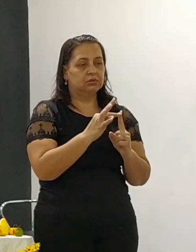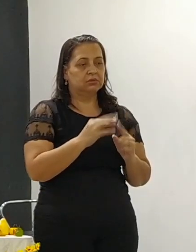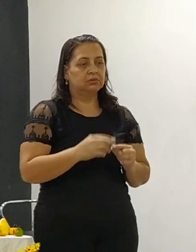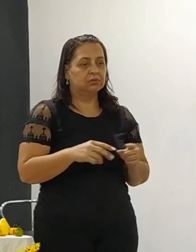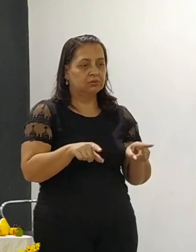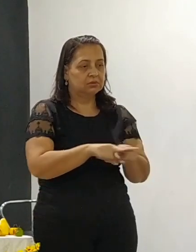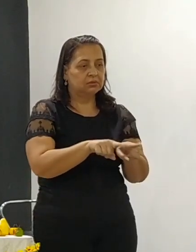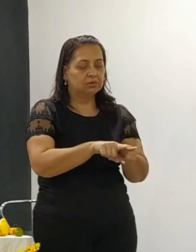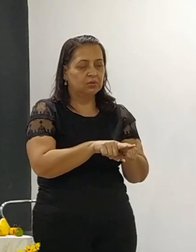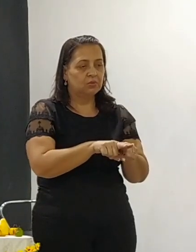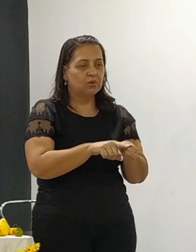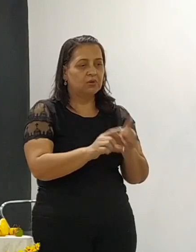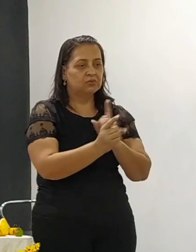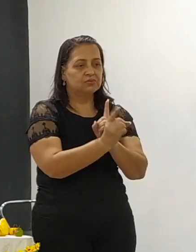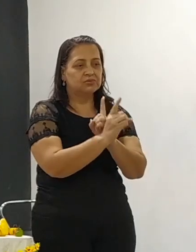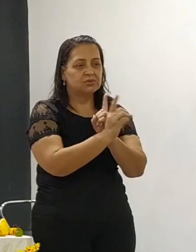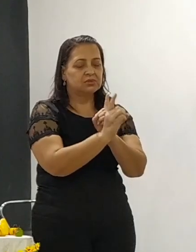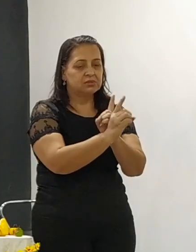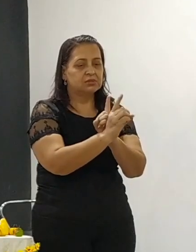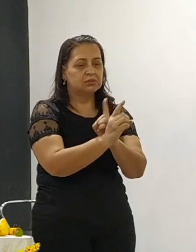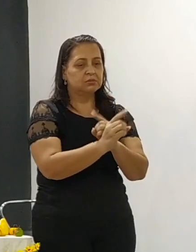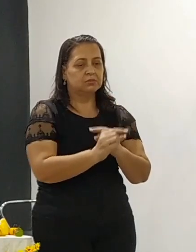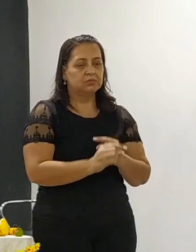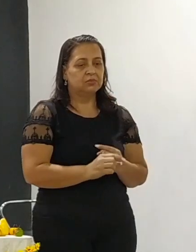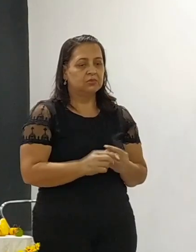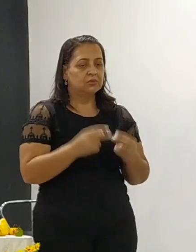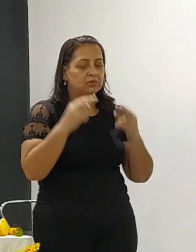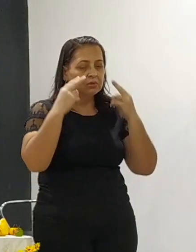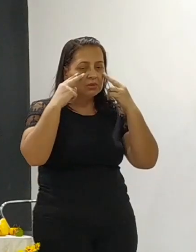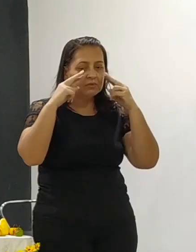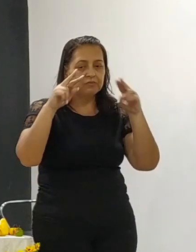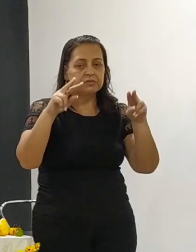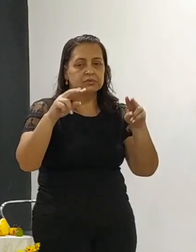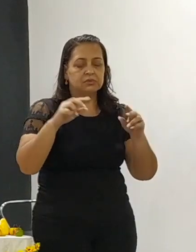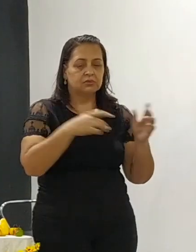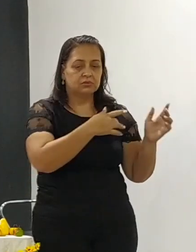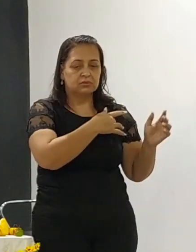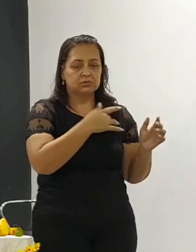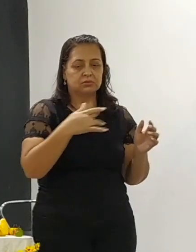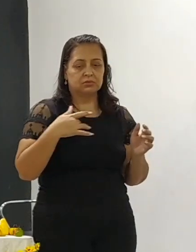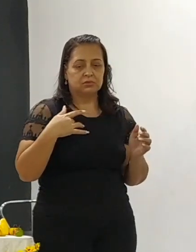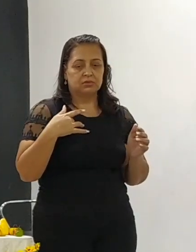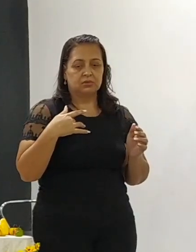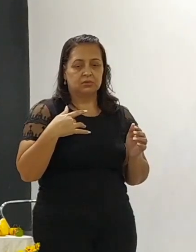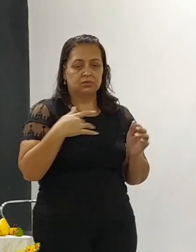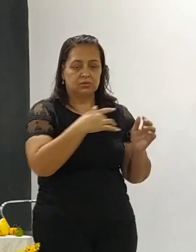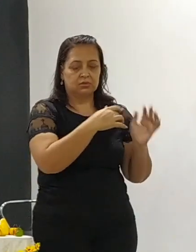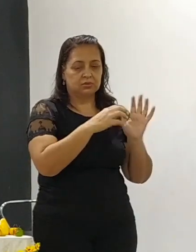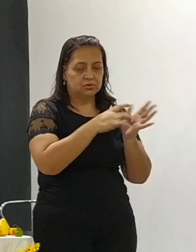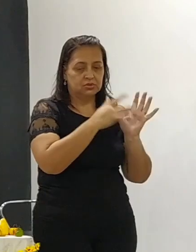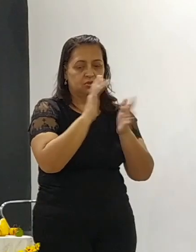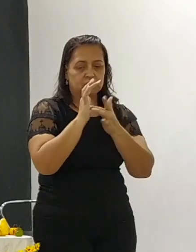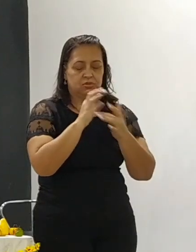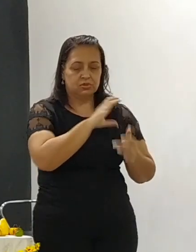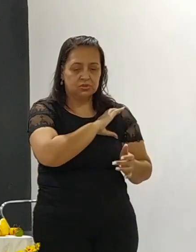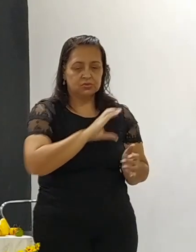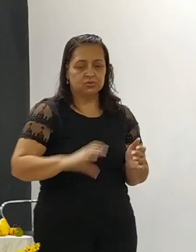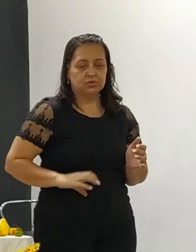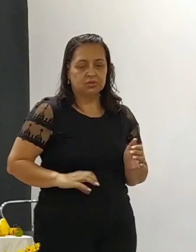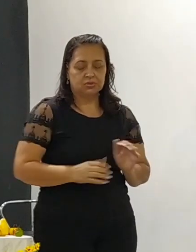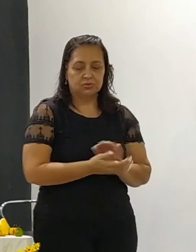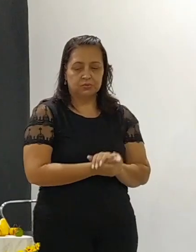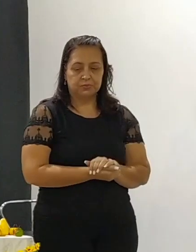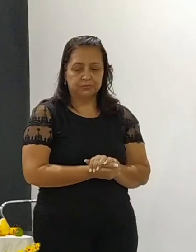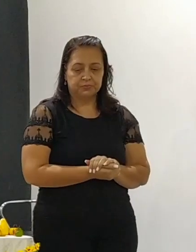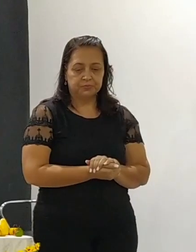Cristo. Eles foram enviados. E aí Paulo ensinando ao seu discípulo Timóteo, no capítulo de